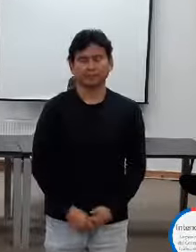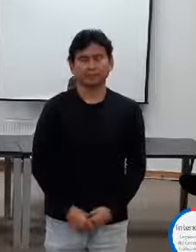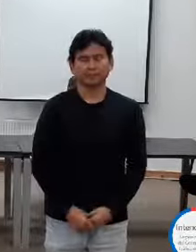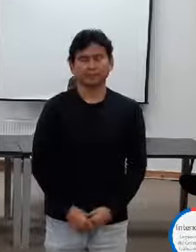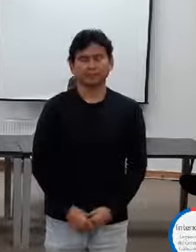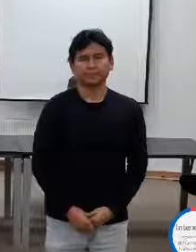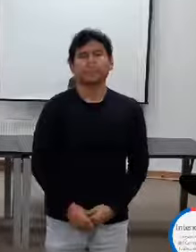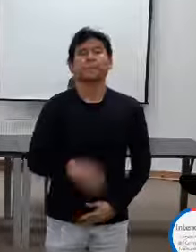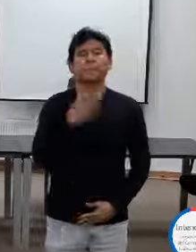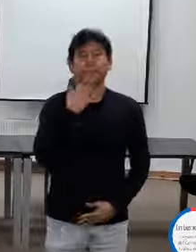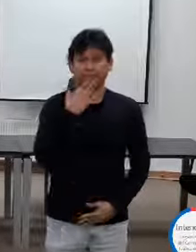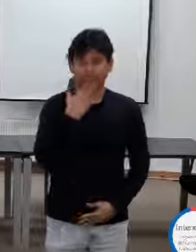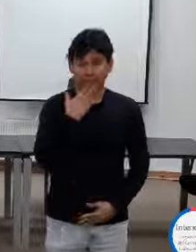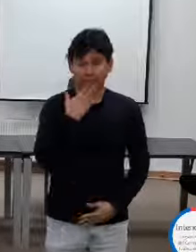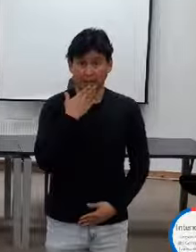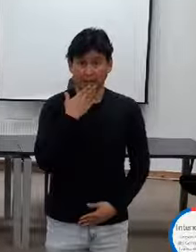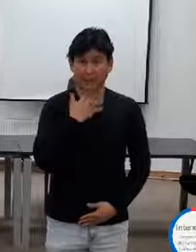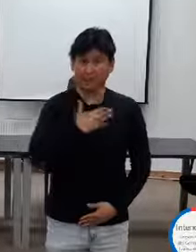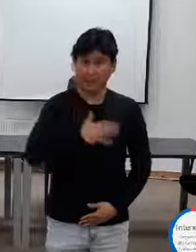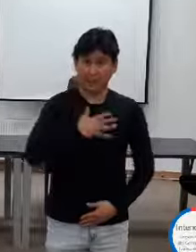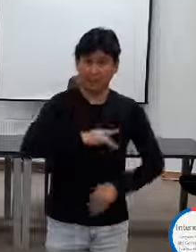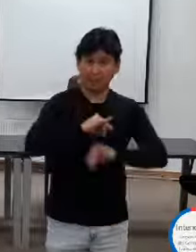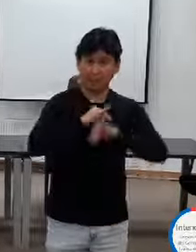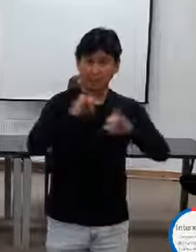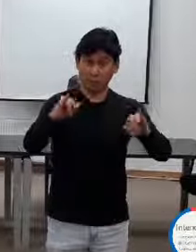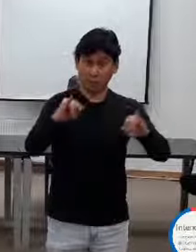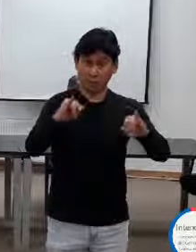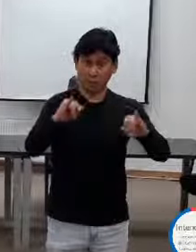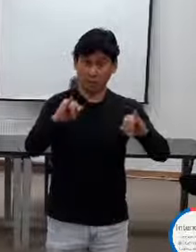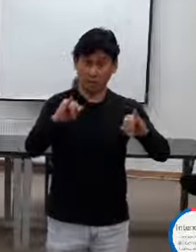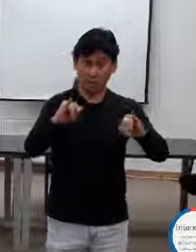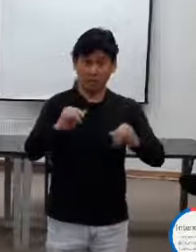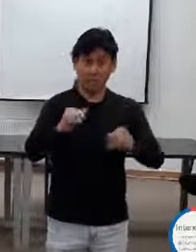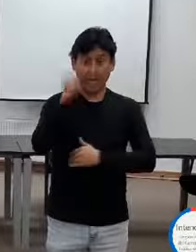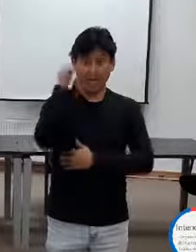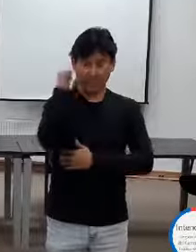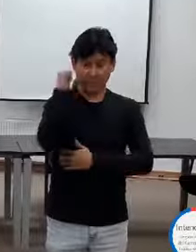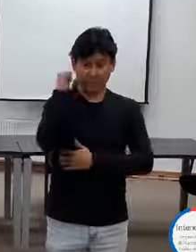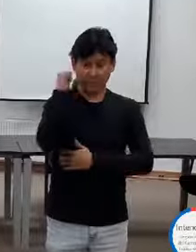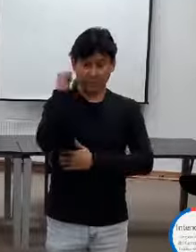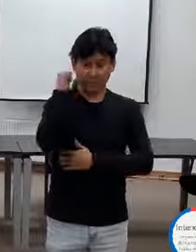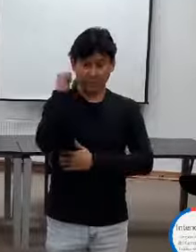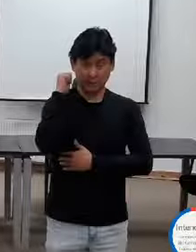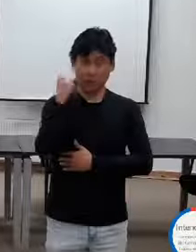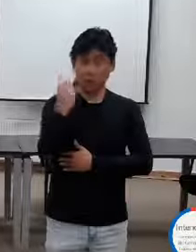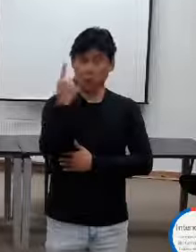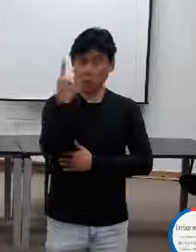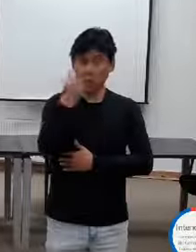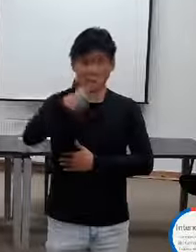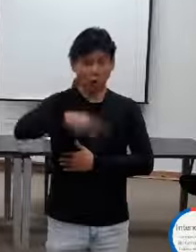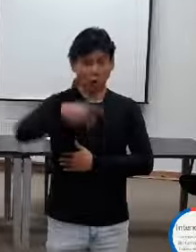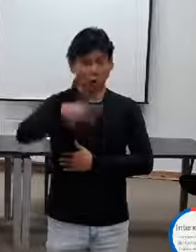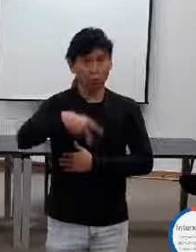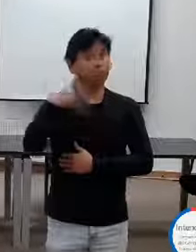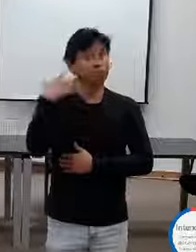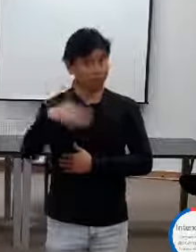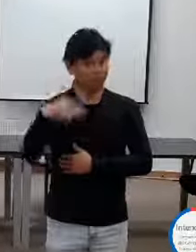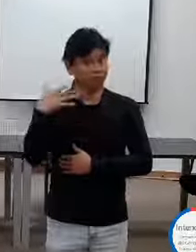Así también quiero informar a ustedes que el día de ayer una noticia que es de suma